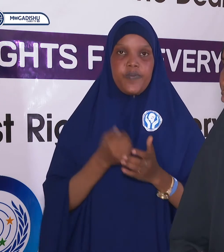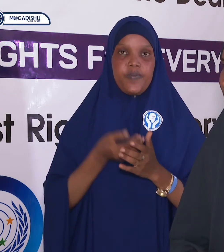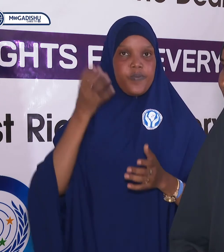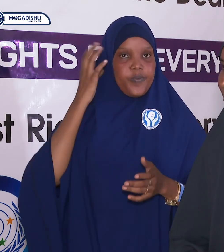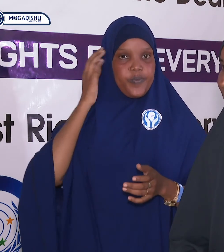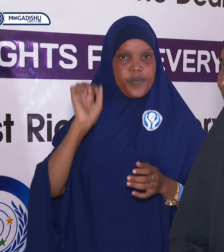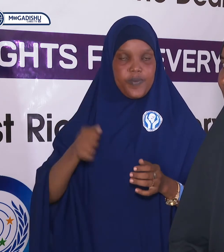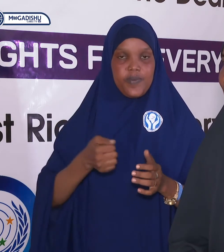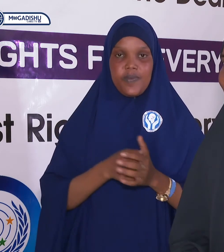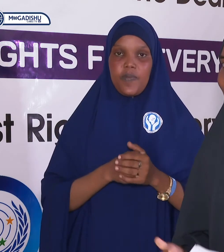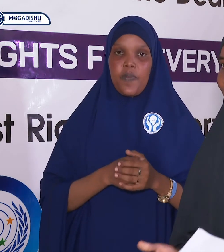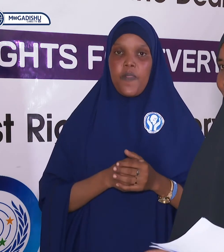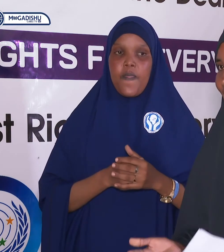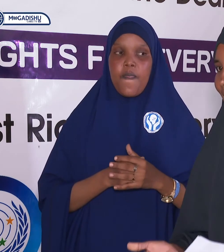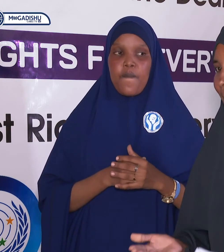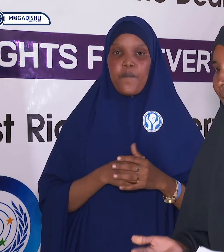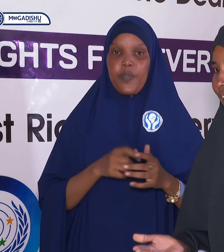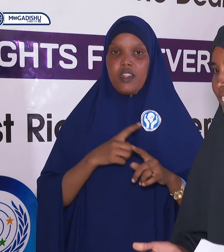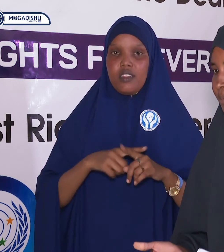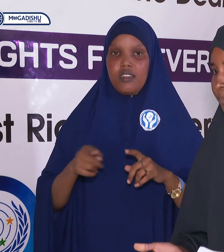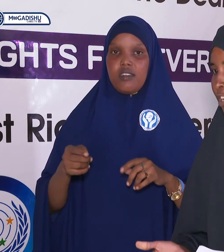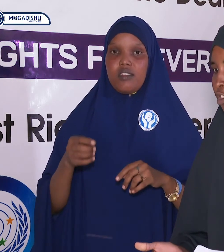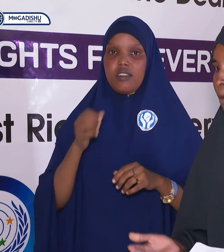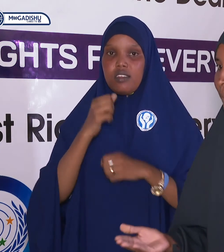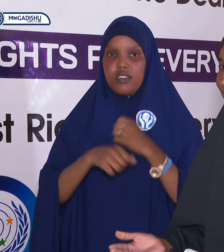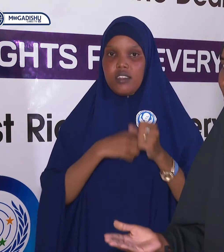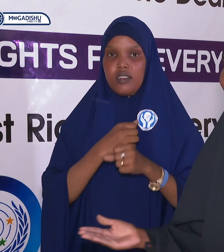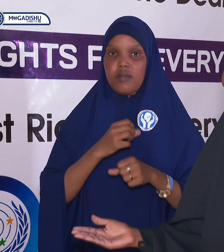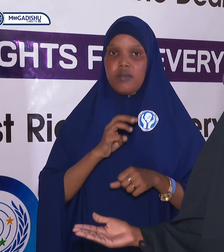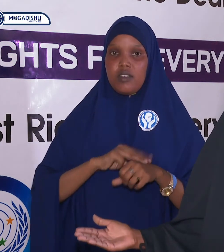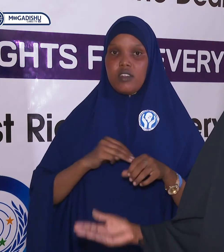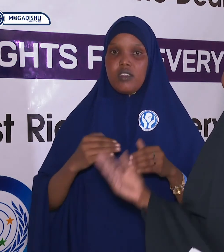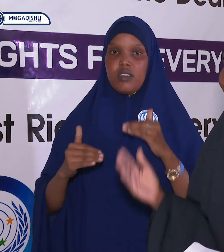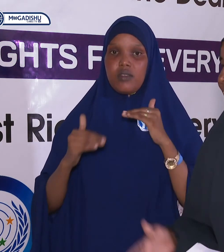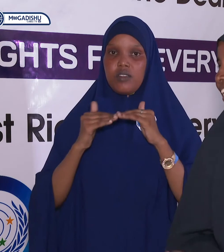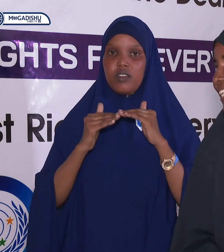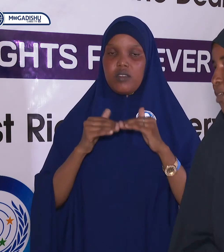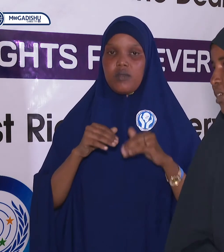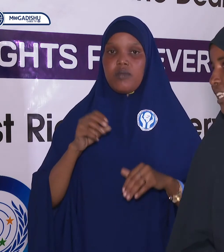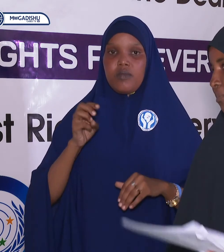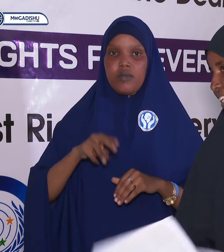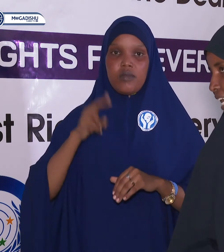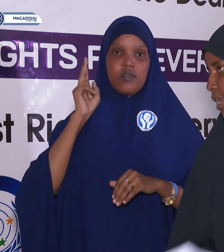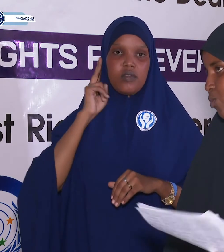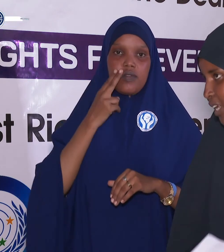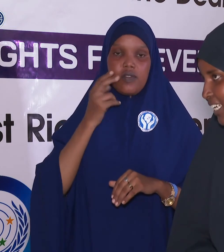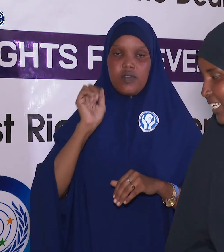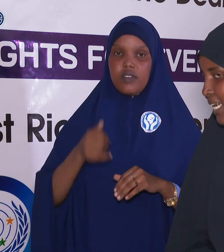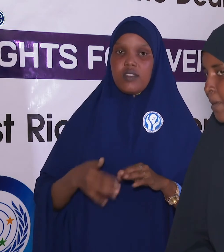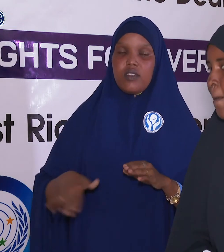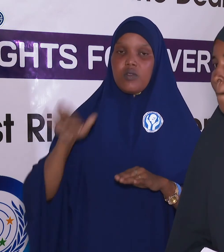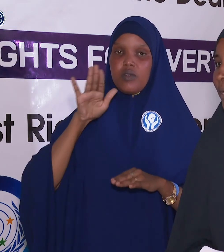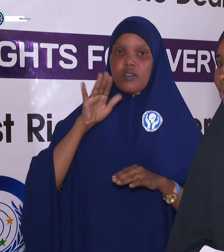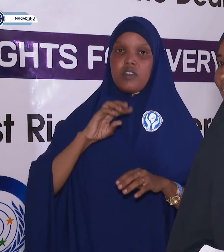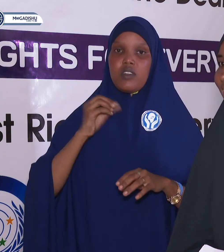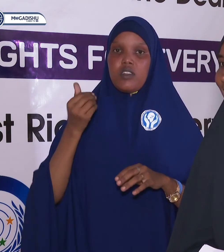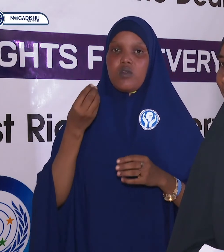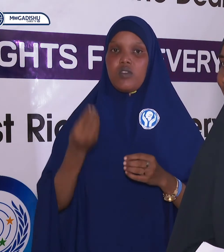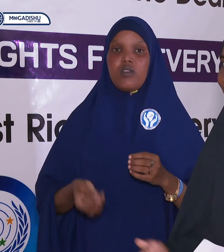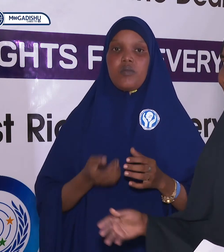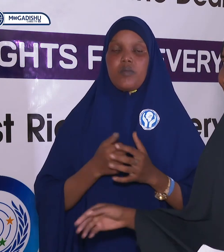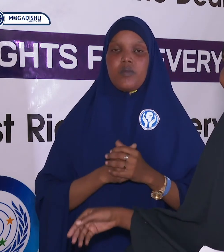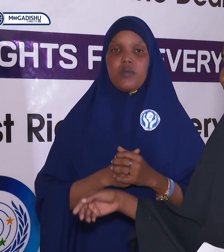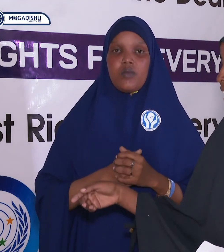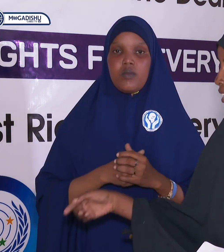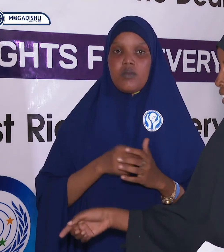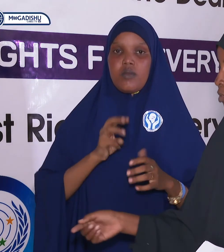مقال كيس واحد دبي لكن ده هان مركل إسبر بردقة متك مقال كنافكة يا داوين متك كلا ودايرية مركو واحد درين